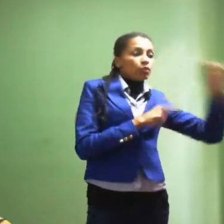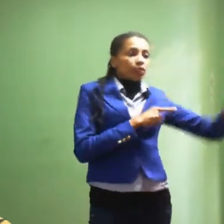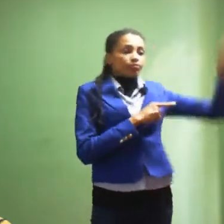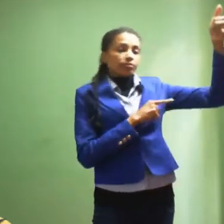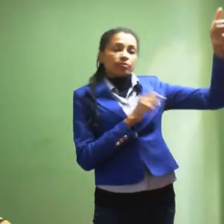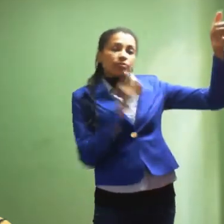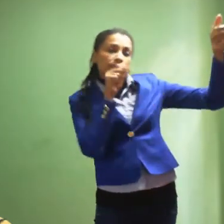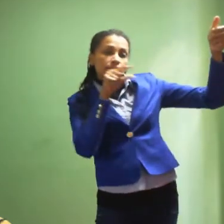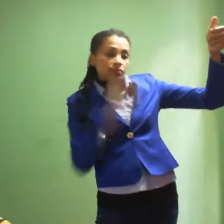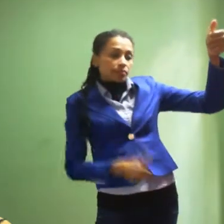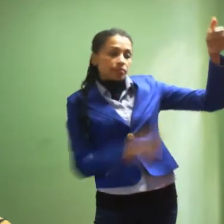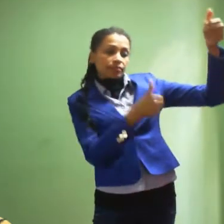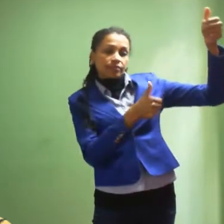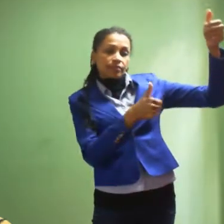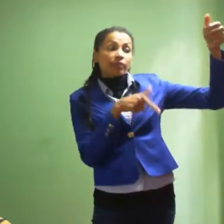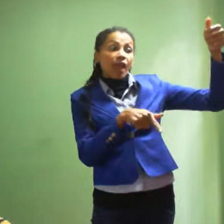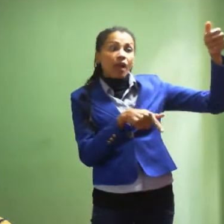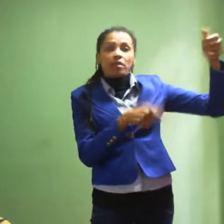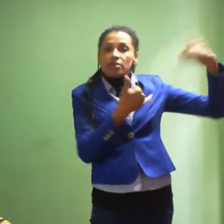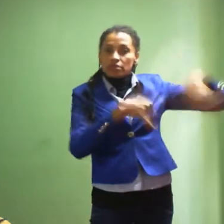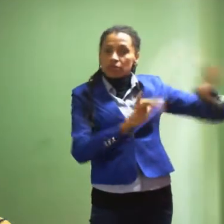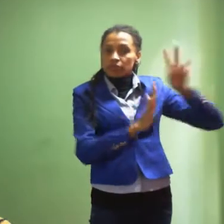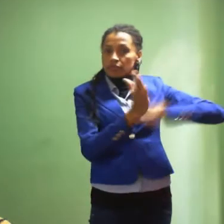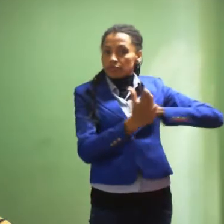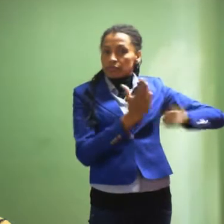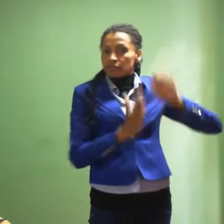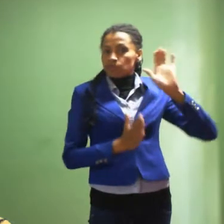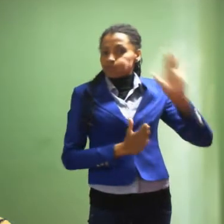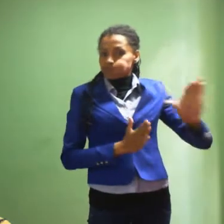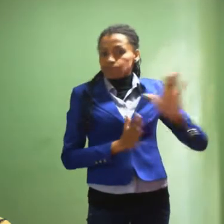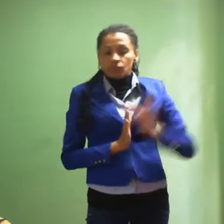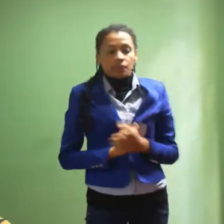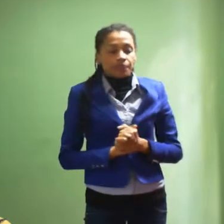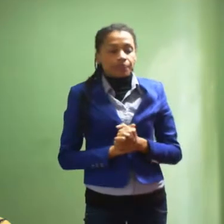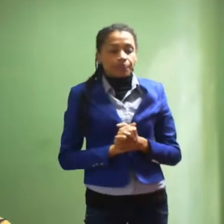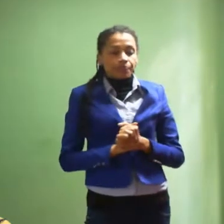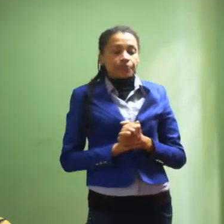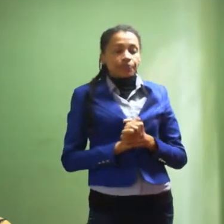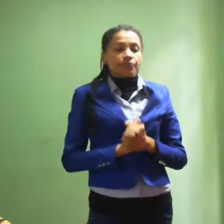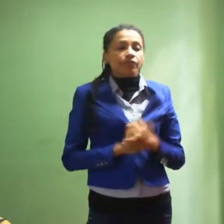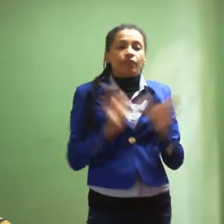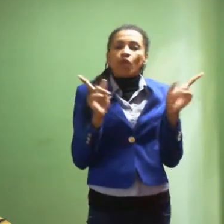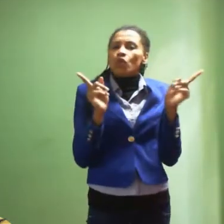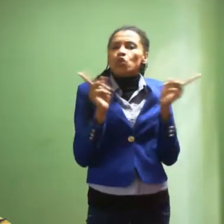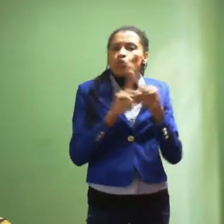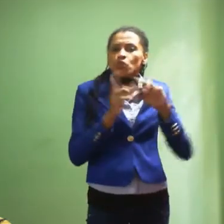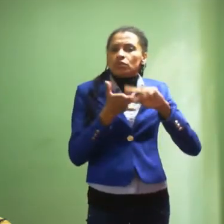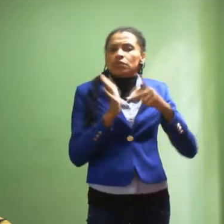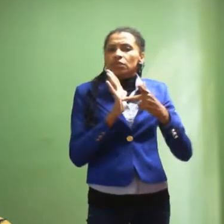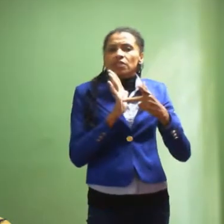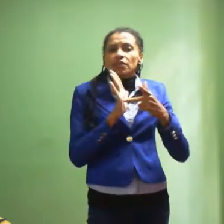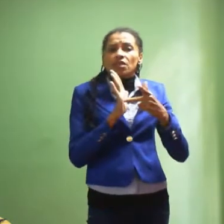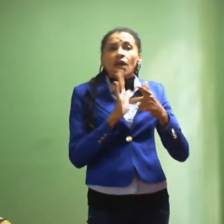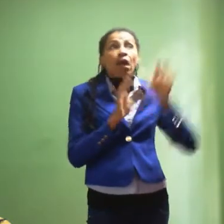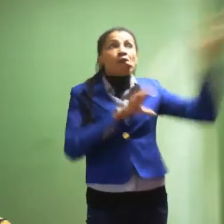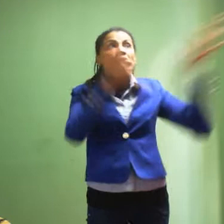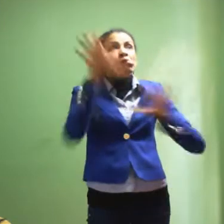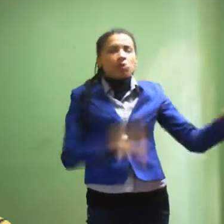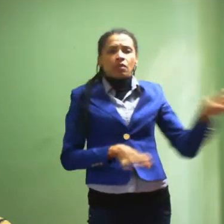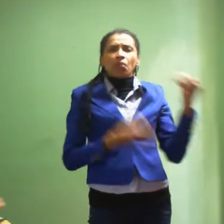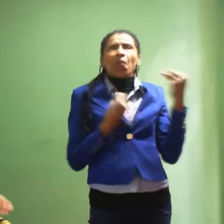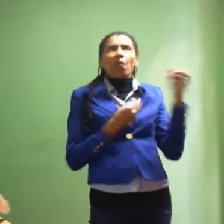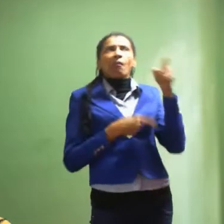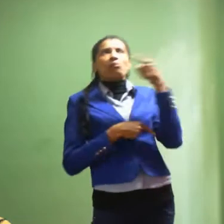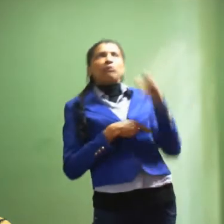y eso ya hace que haya una presencia de la lengua escrita en el aula. Y no es una presencia sin sentido, todo lo contrario,